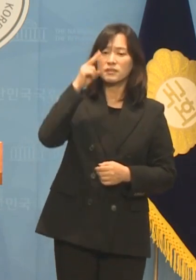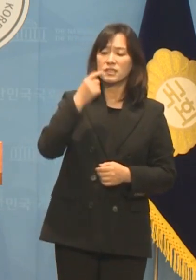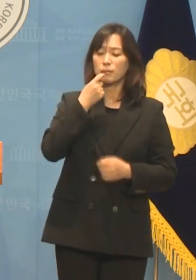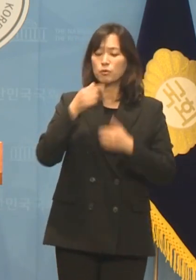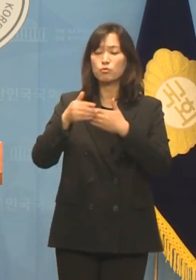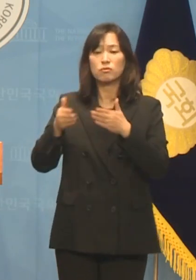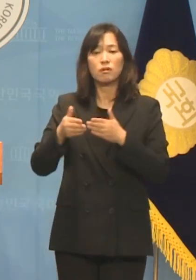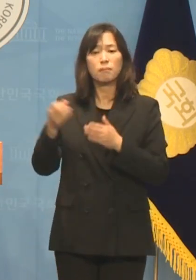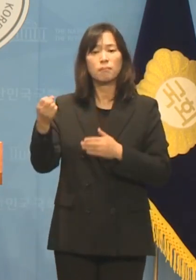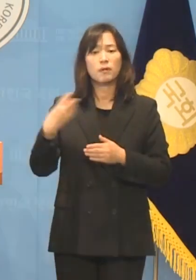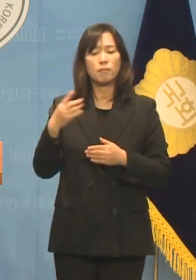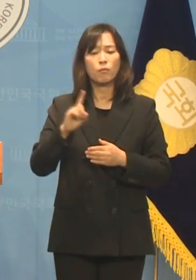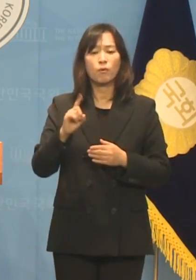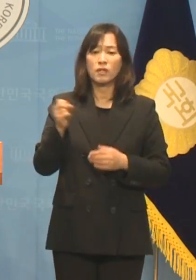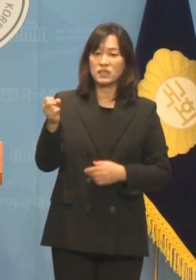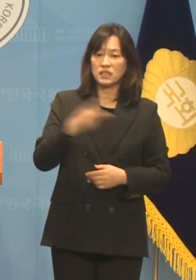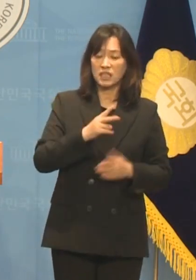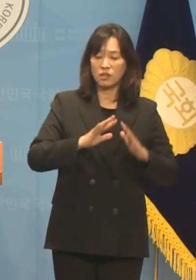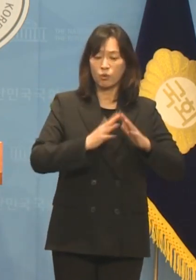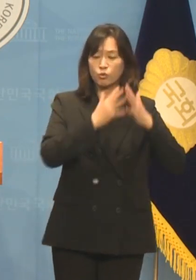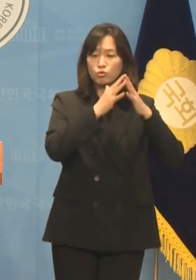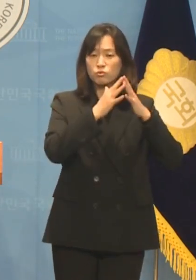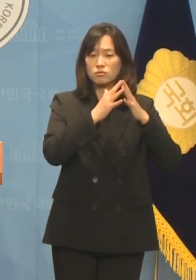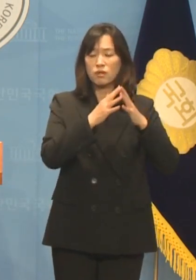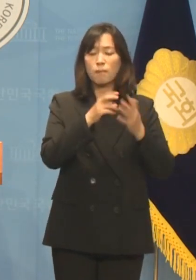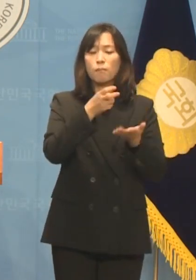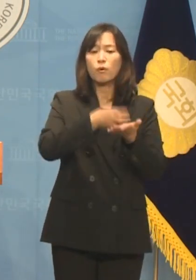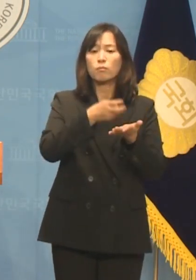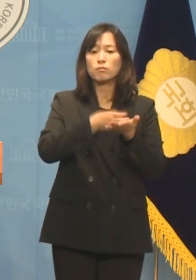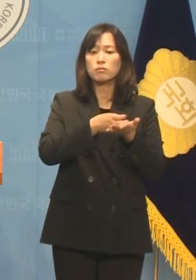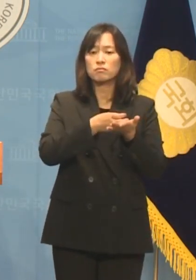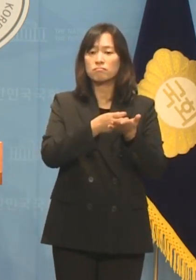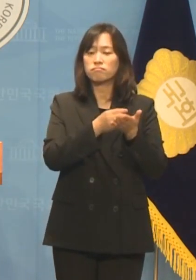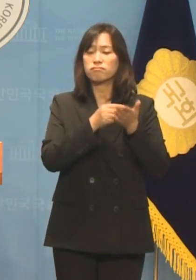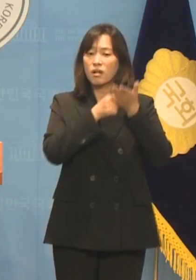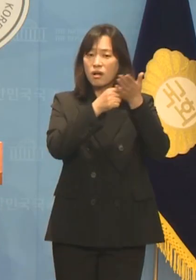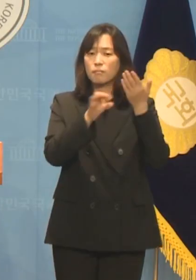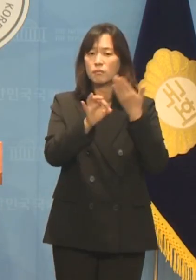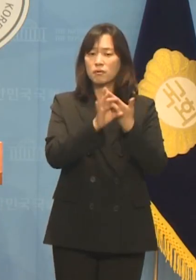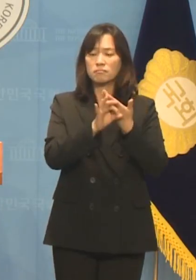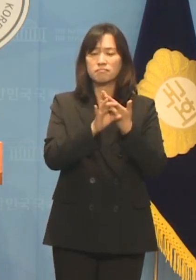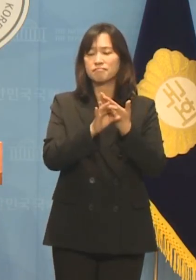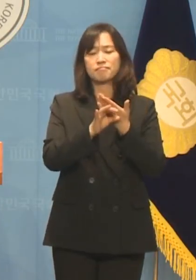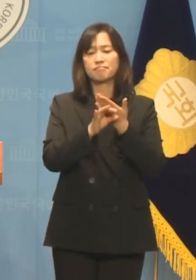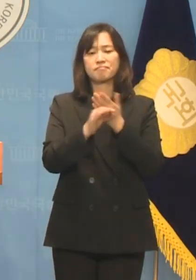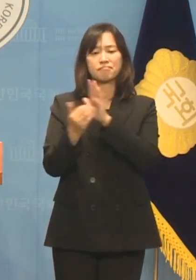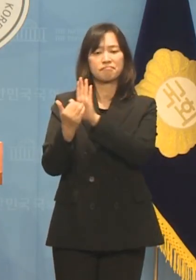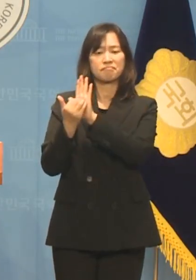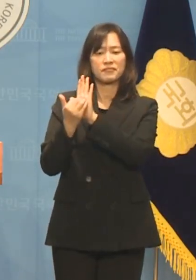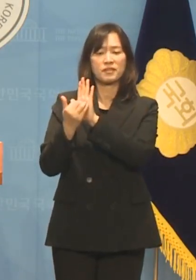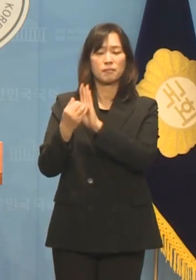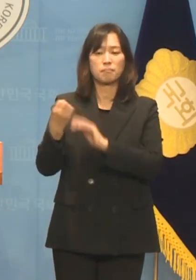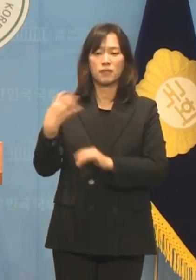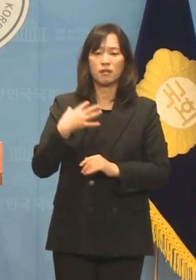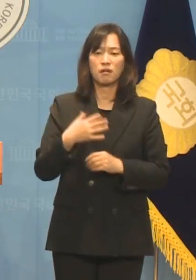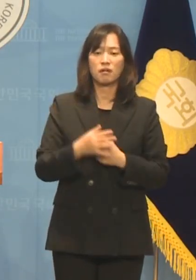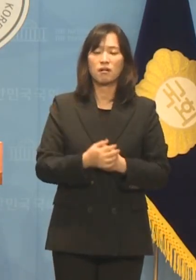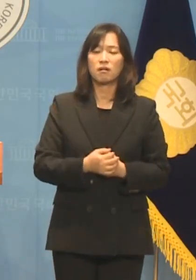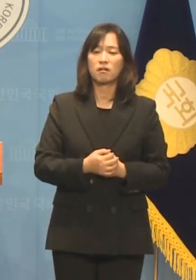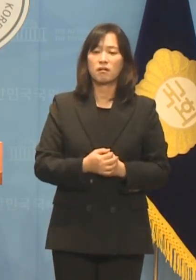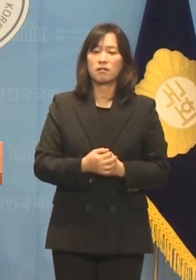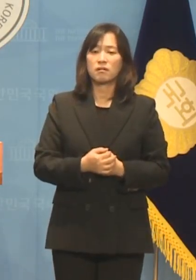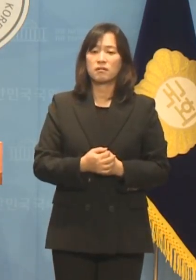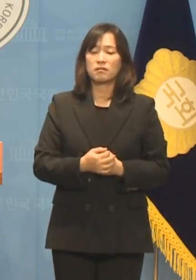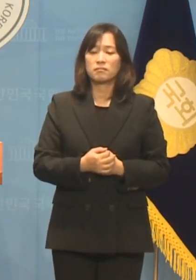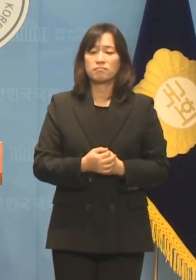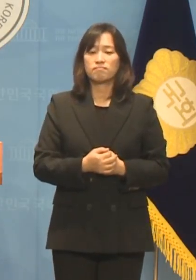민주당은 재건축 재개발 법안을 소위에 상정하면 보이콧을 하겠다고 안면 몰수의 태도를